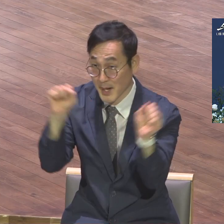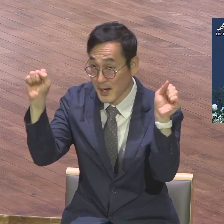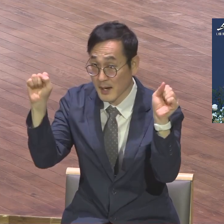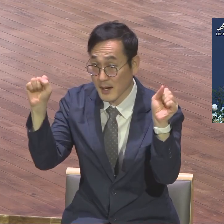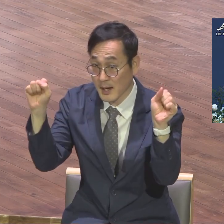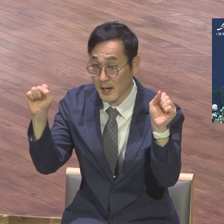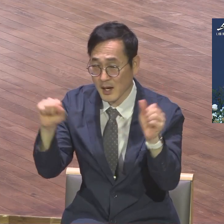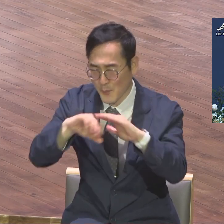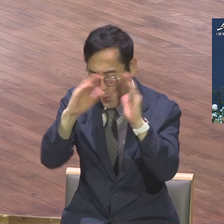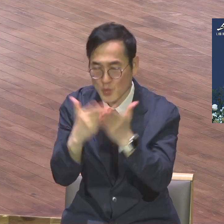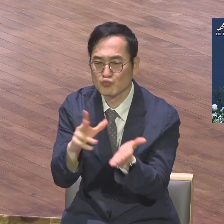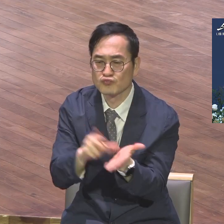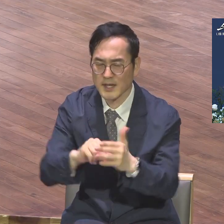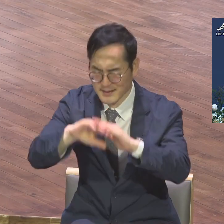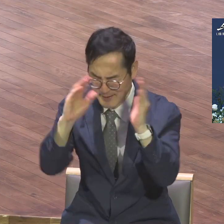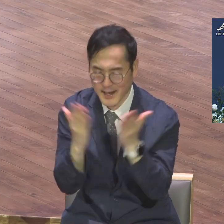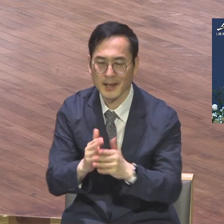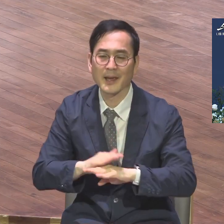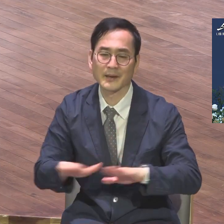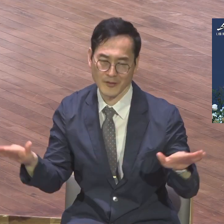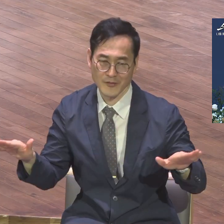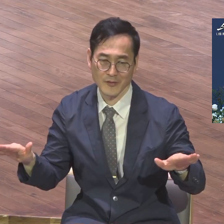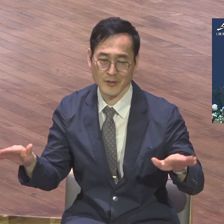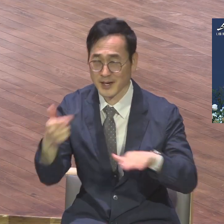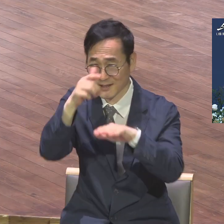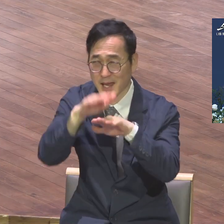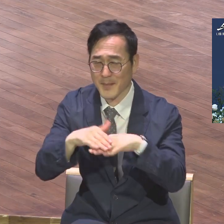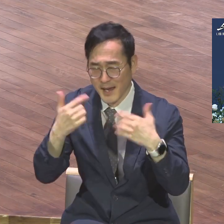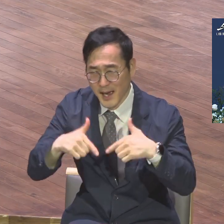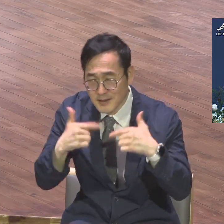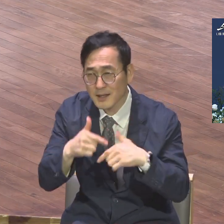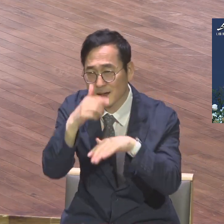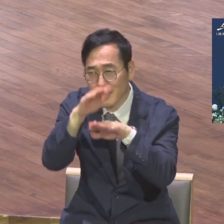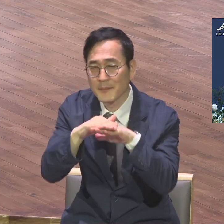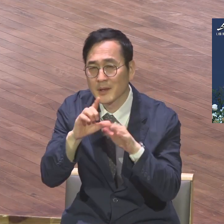사실을 매주 예배를 드릴 때마다 기억하고